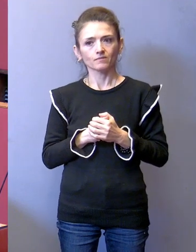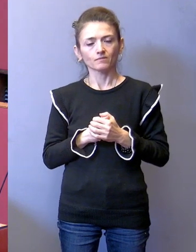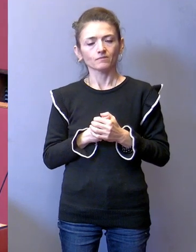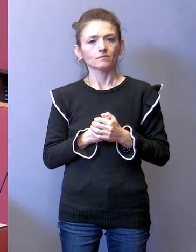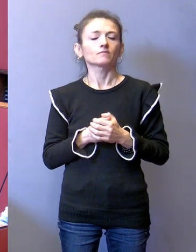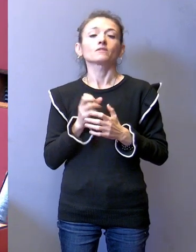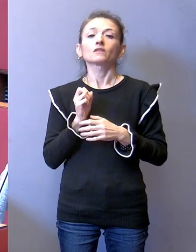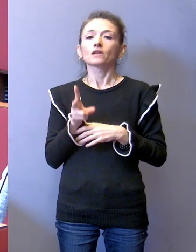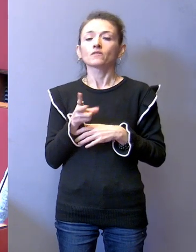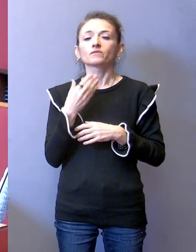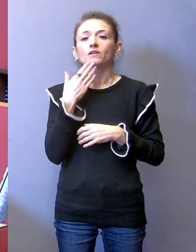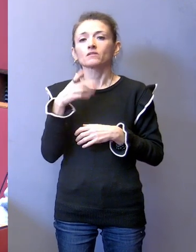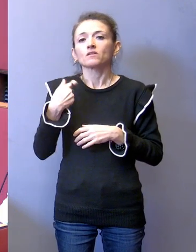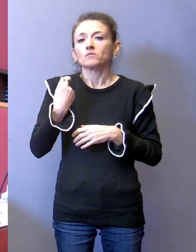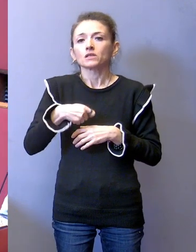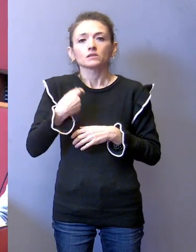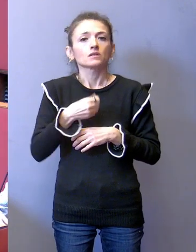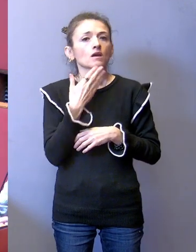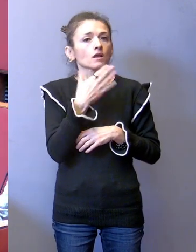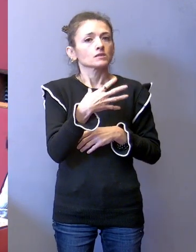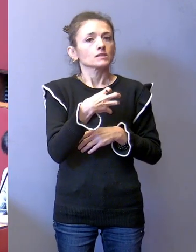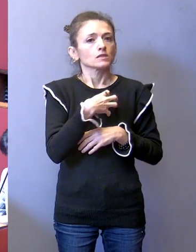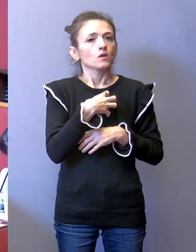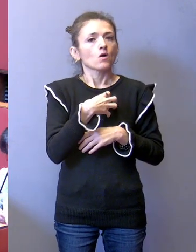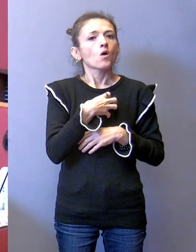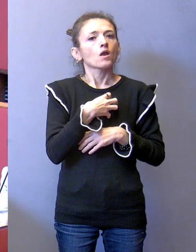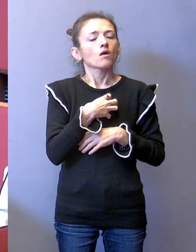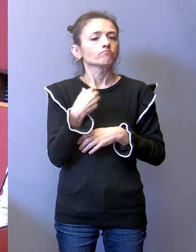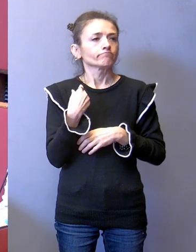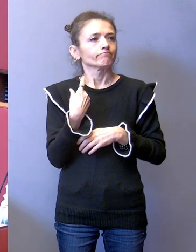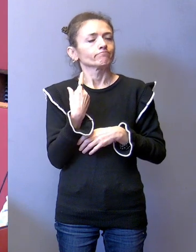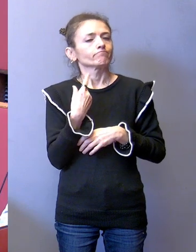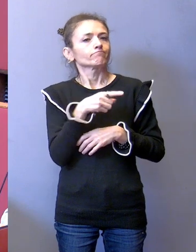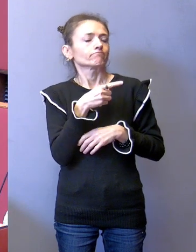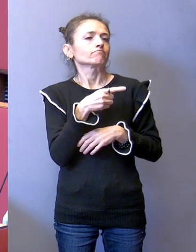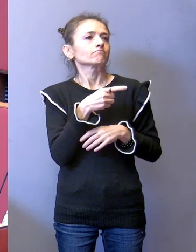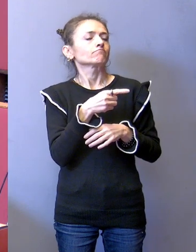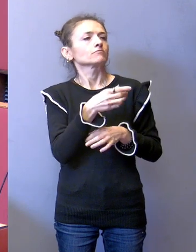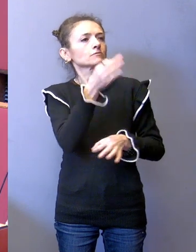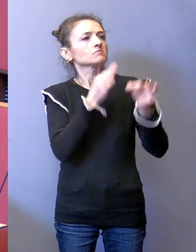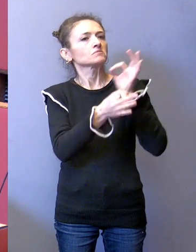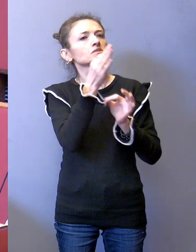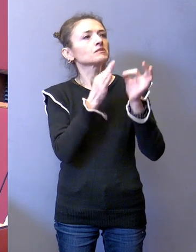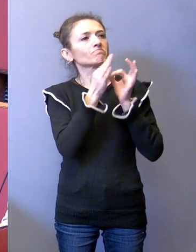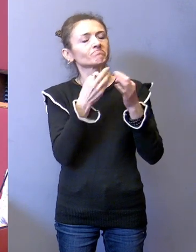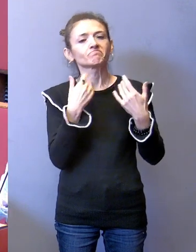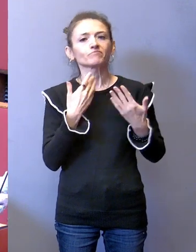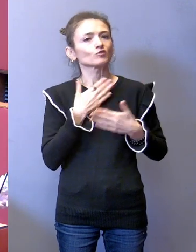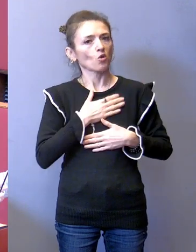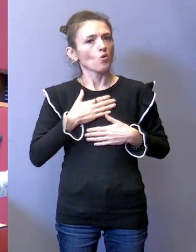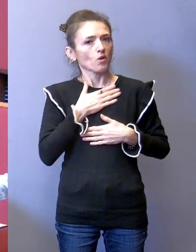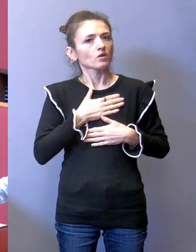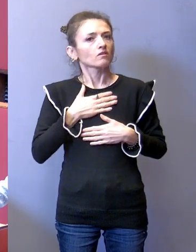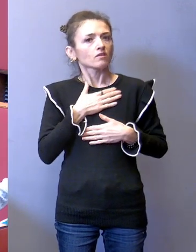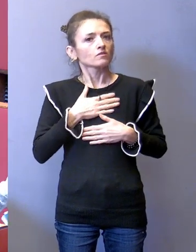Ok grazie presidente e grazie assessore ben contento di aver sentito da lei queste sue parole perché sotto certi aspetti